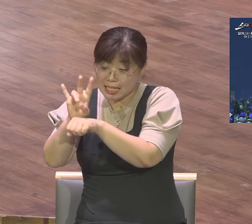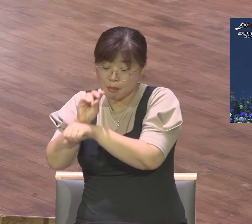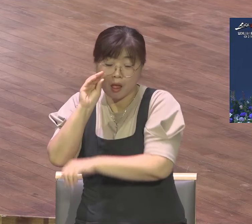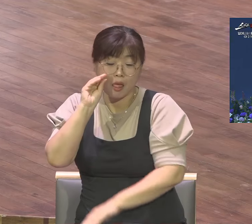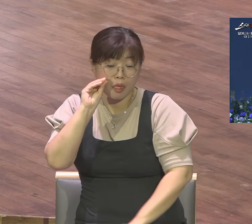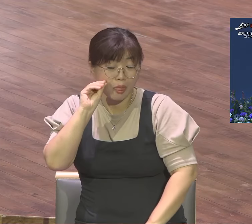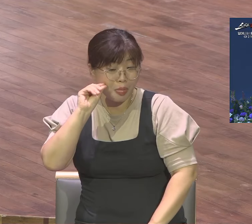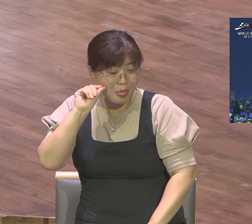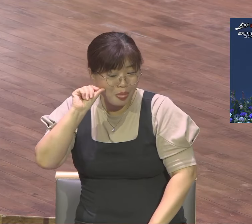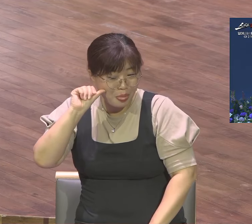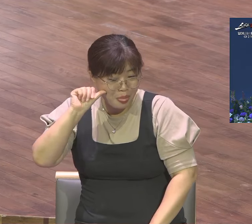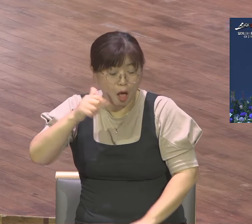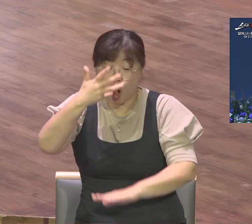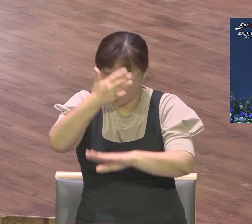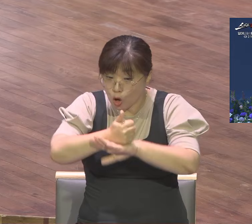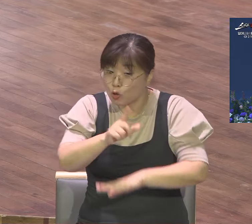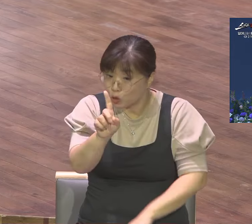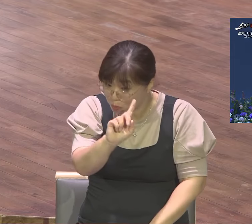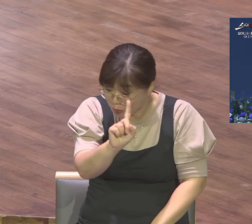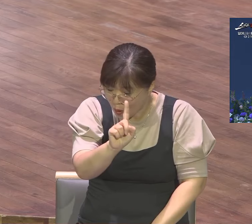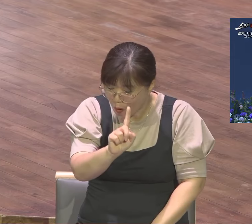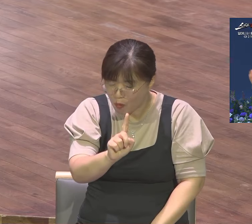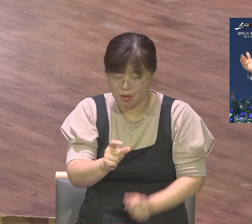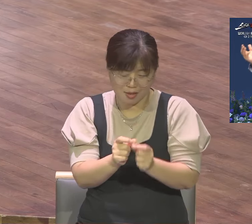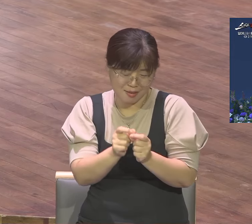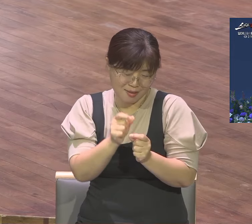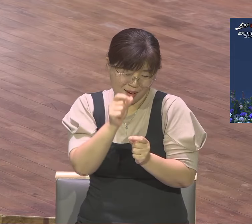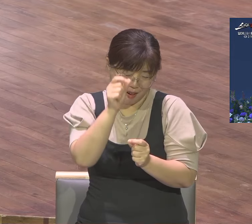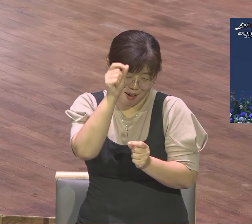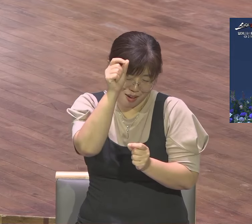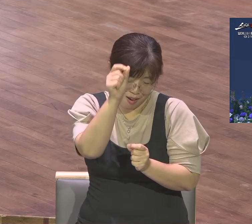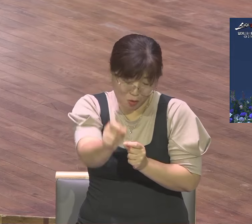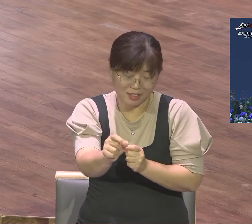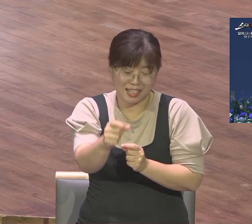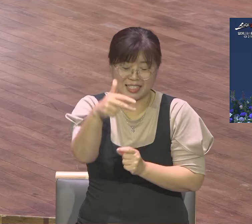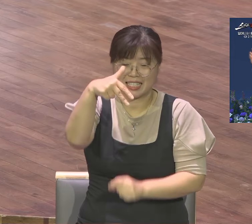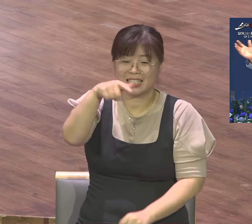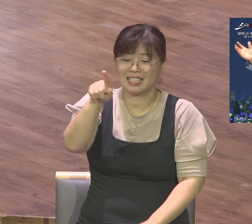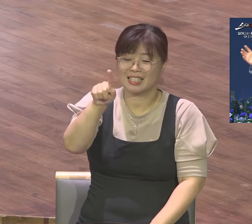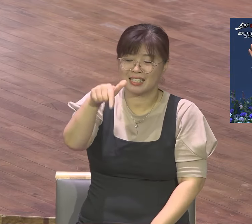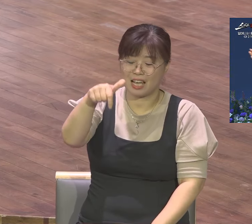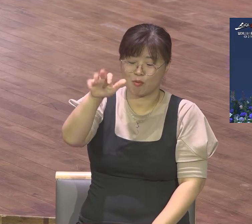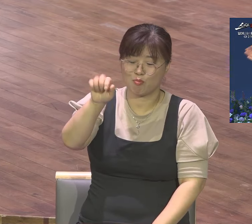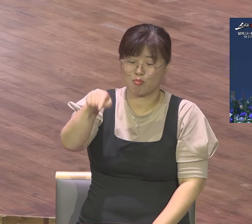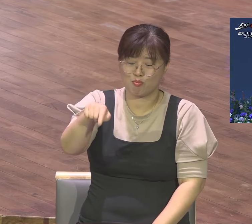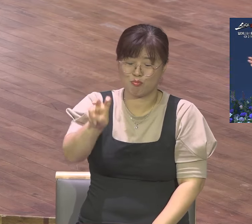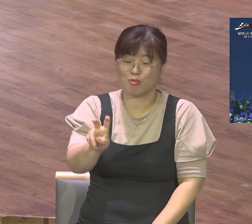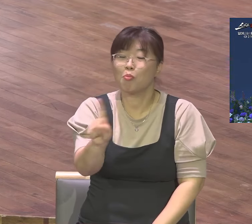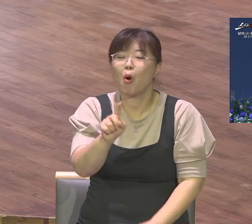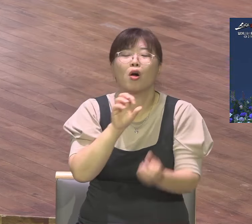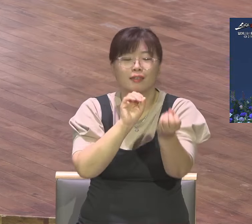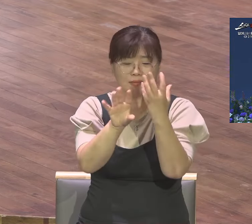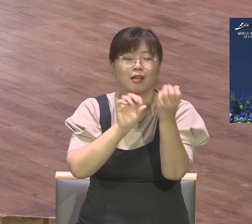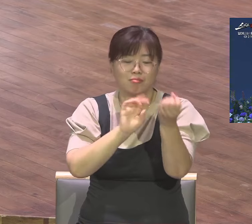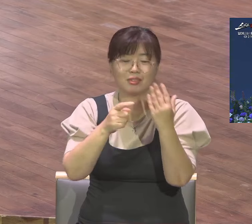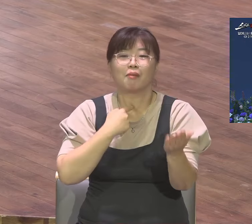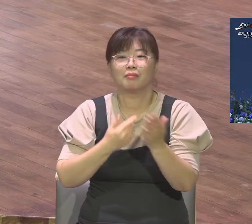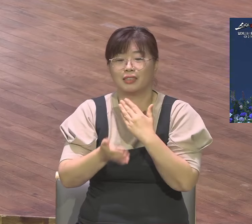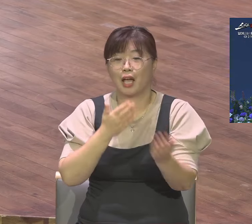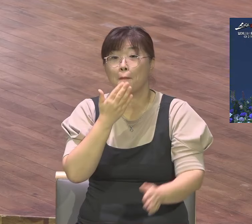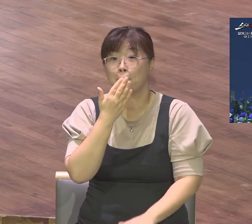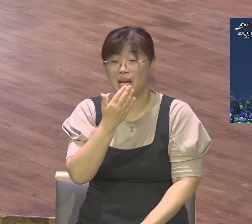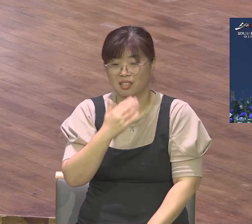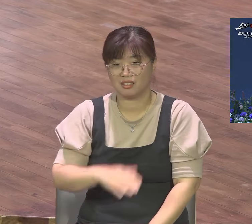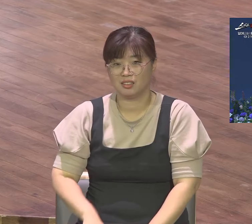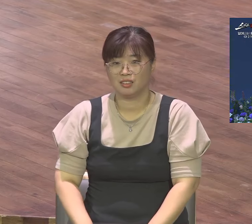그렇게 남기게 된다. 영원한 거, 영원한 거, 영원한 거. 이따 없어지는 거 말고, 유행